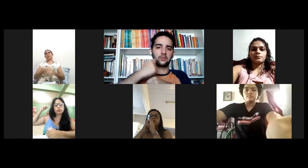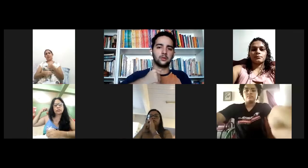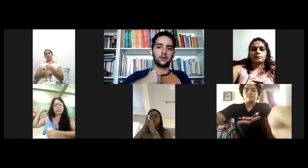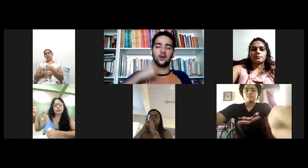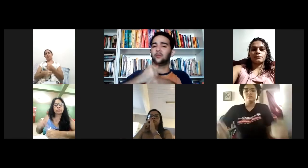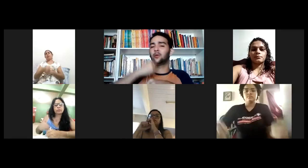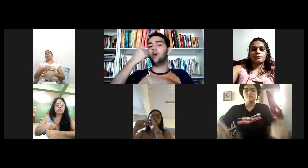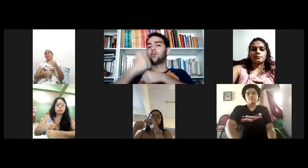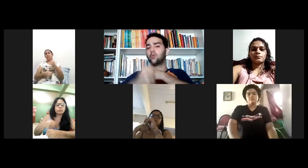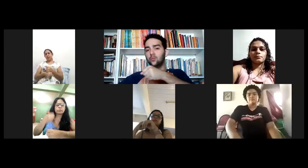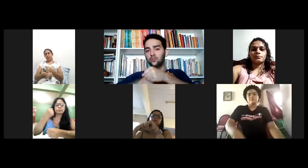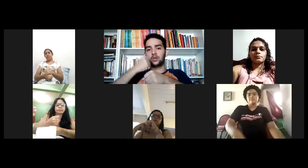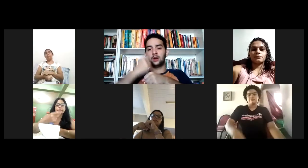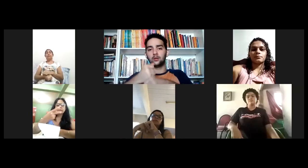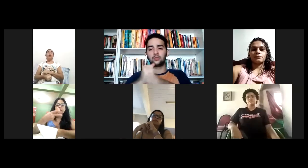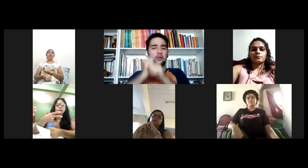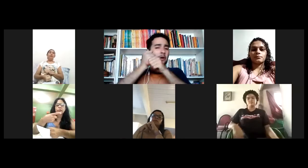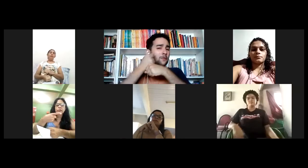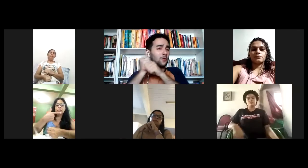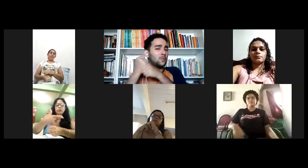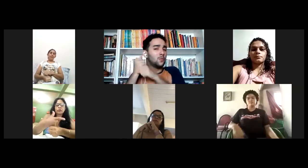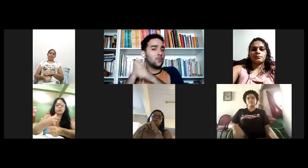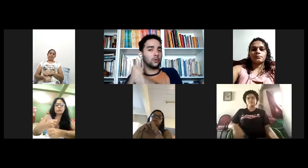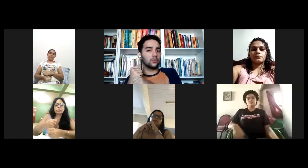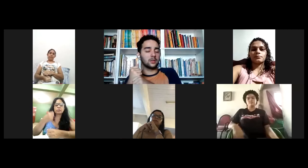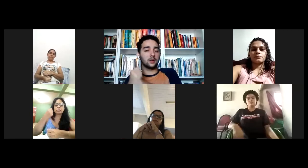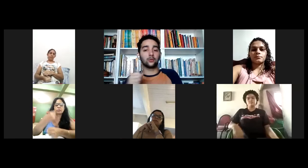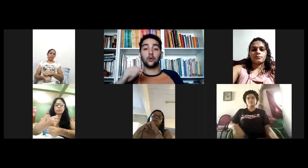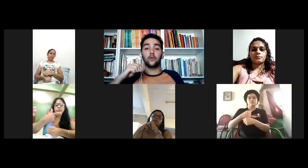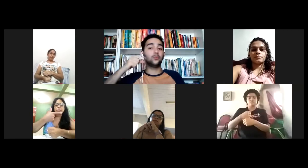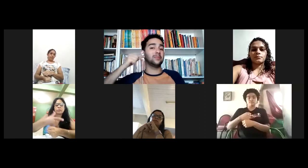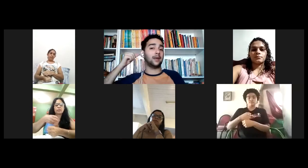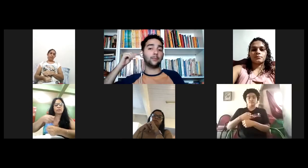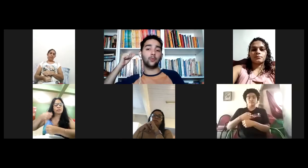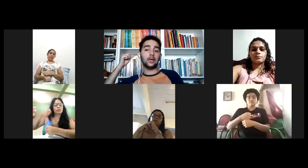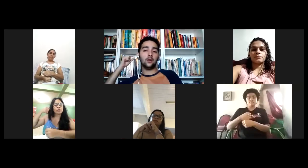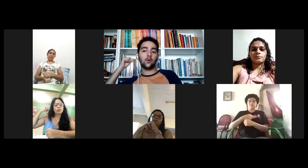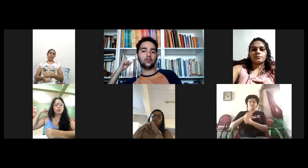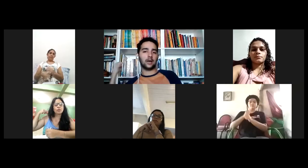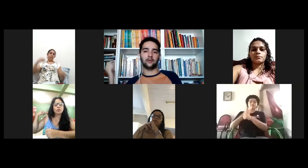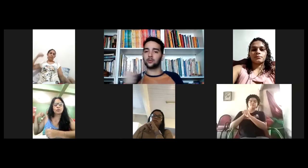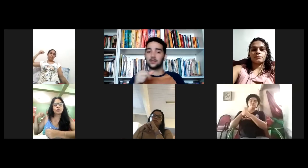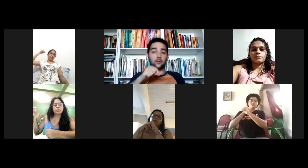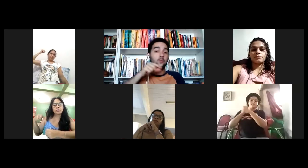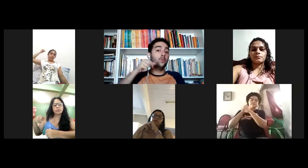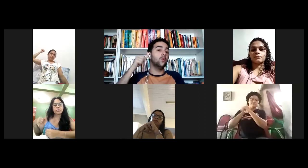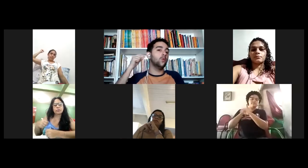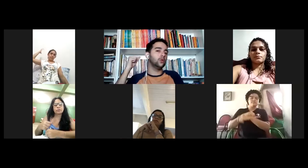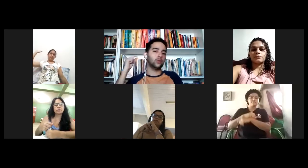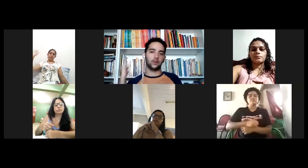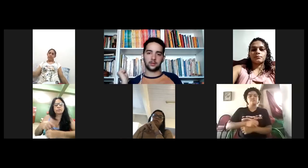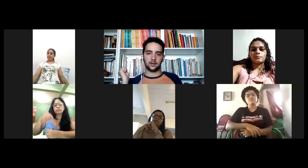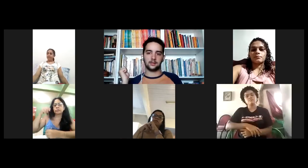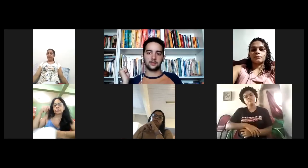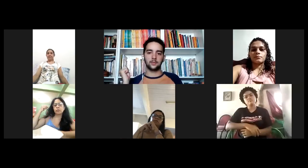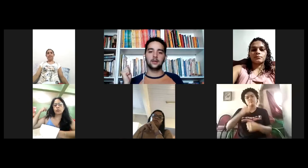anos. Foram alguns anos. Foram muitos anos. Ou foi um tempo incontável. Tipo assim, foi muito